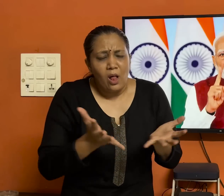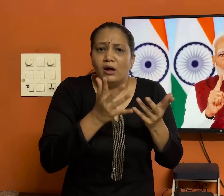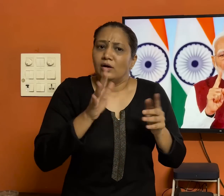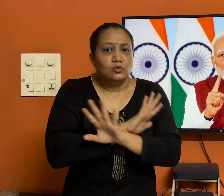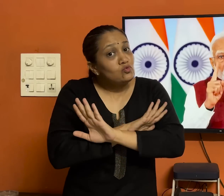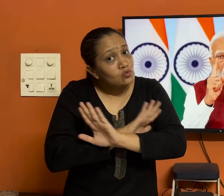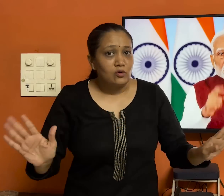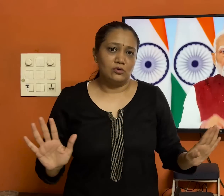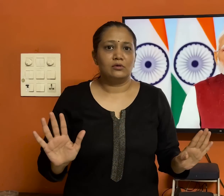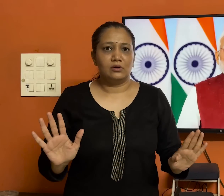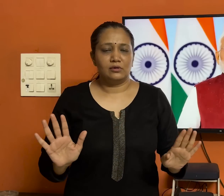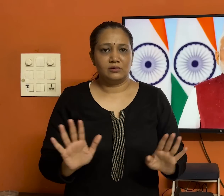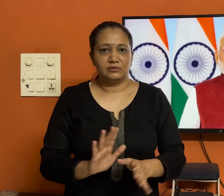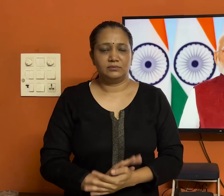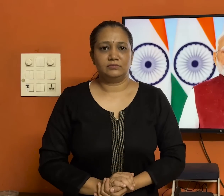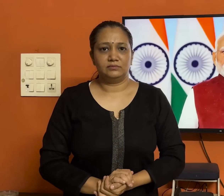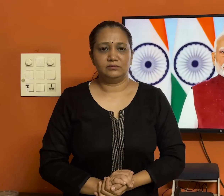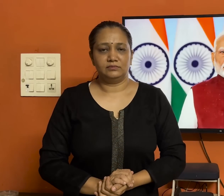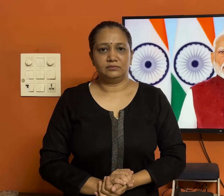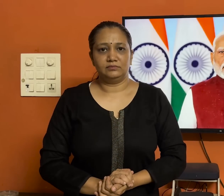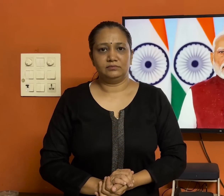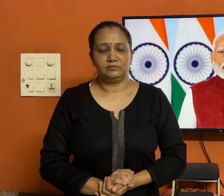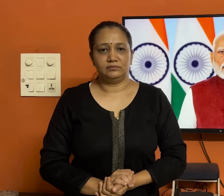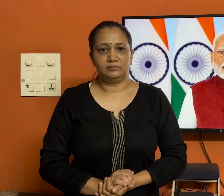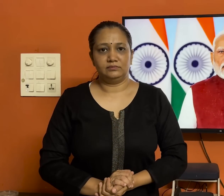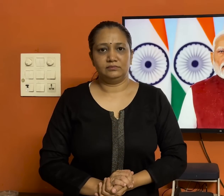आतंकवाद का भी नहीं है।